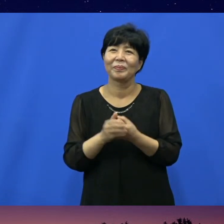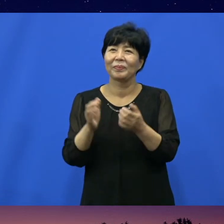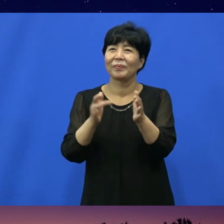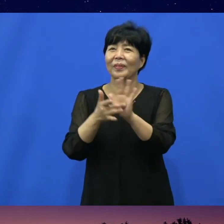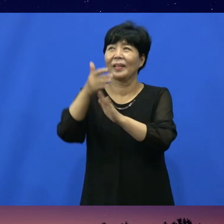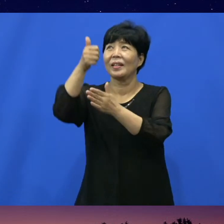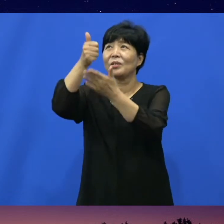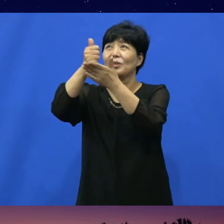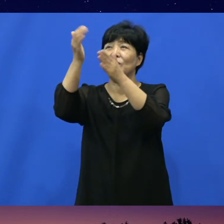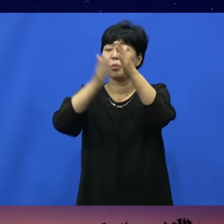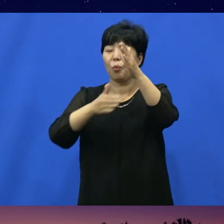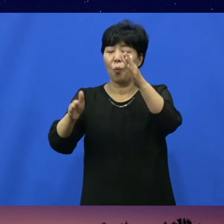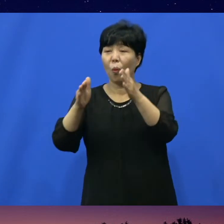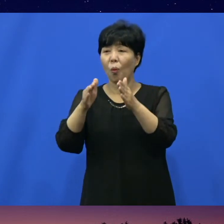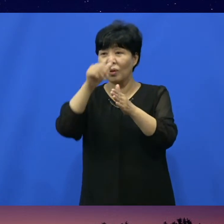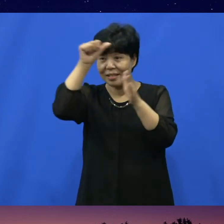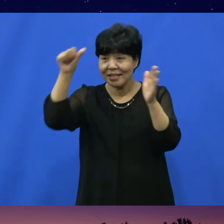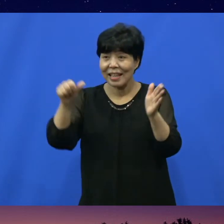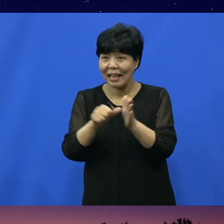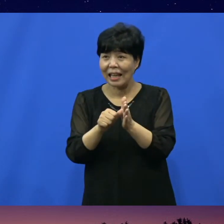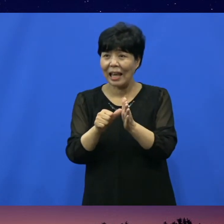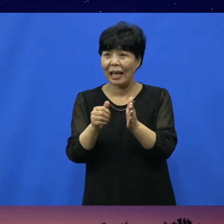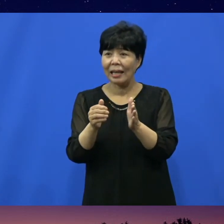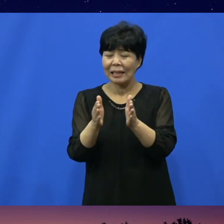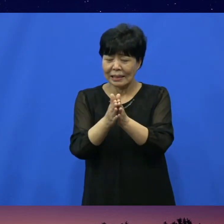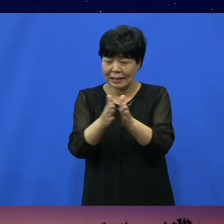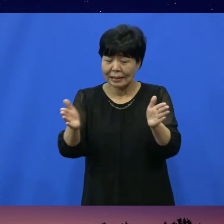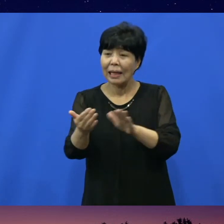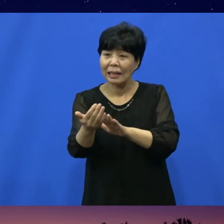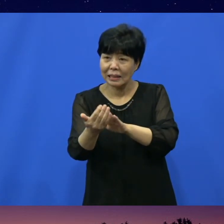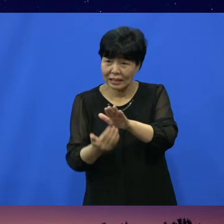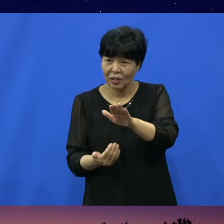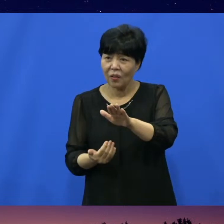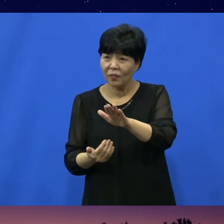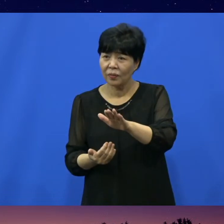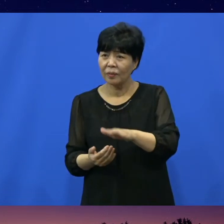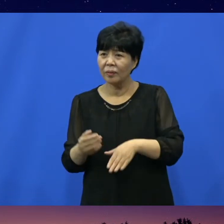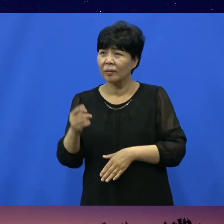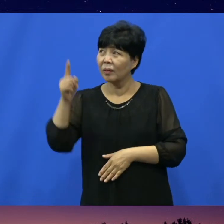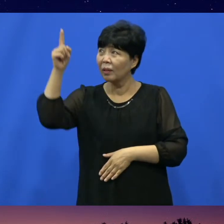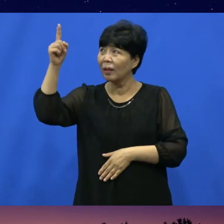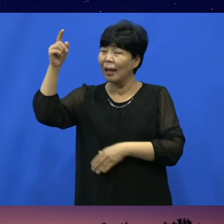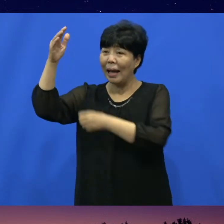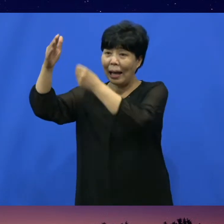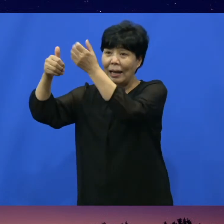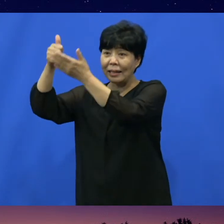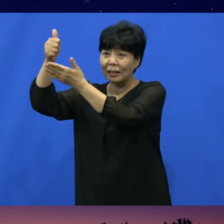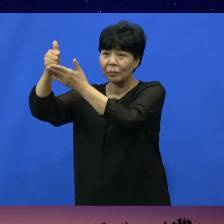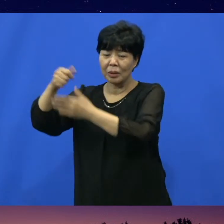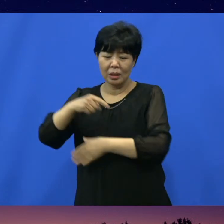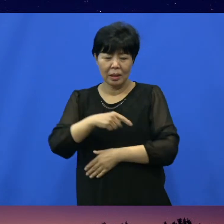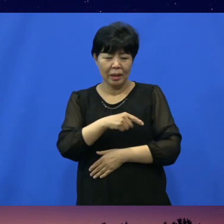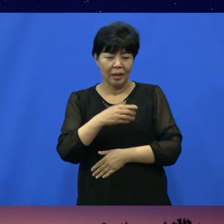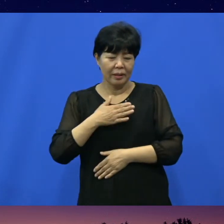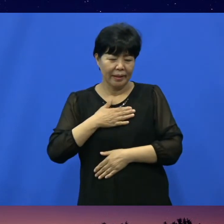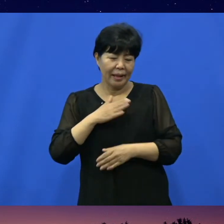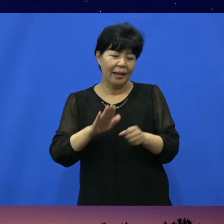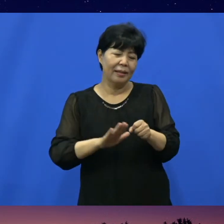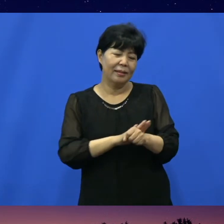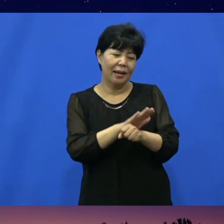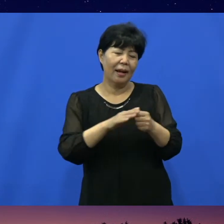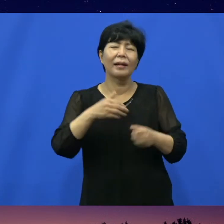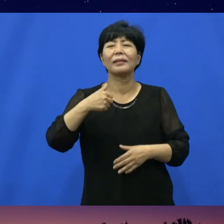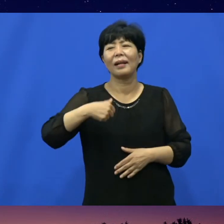예수님이 공생애를 시작하기 직전에 이는 내 사랑하는 아들이요 내 기뻐하는 자라는 이 말을 공생애 직전에 하나님이